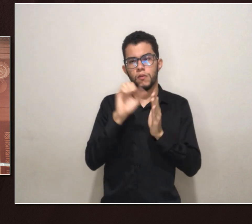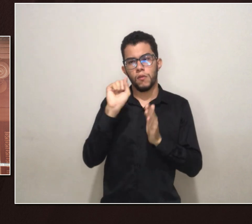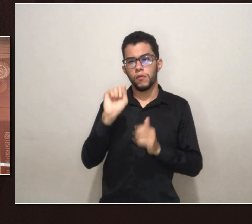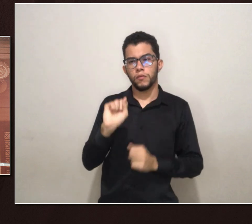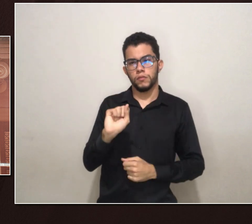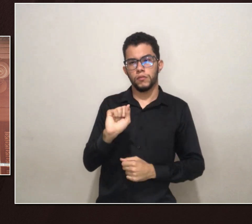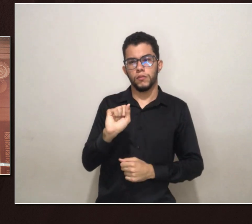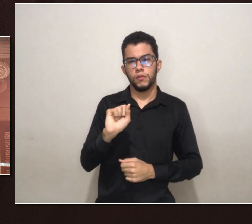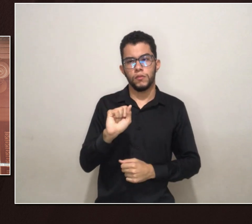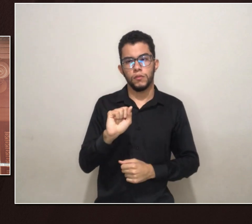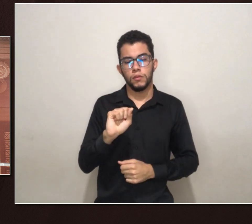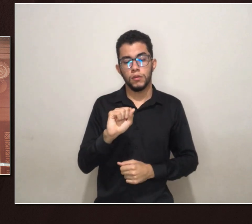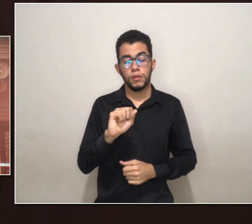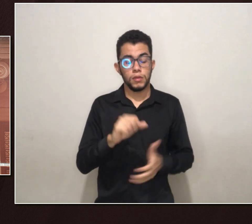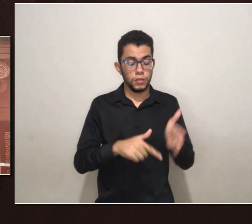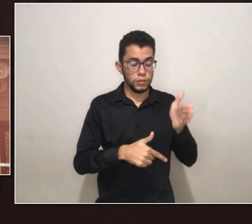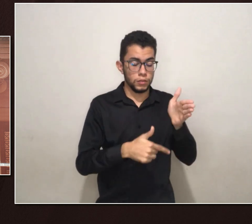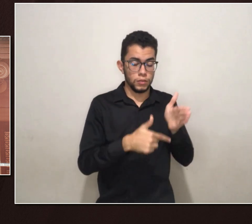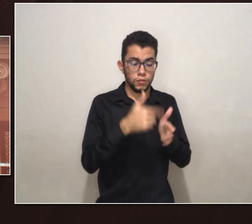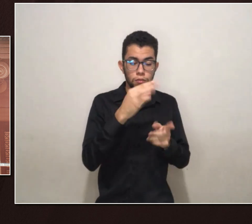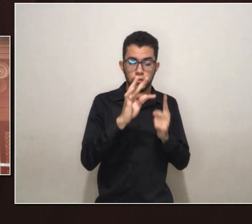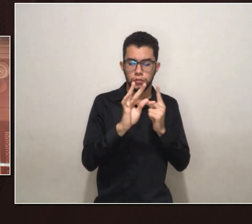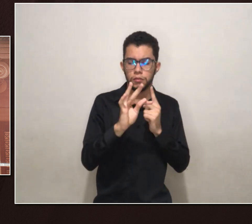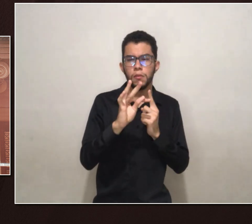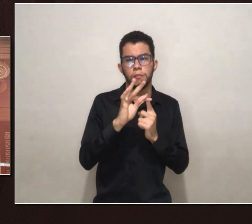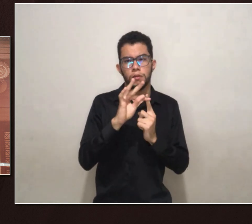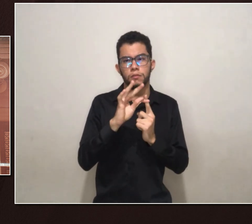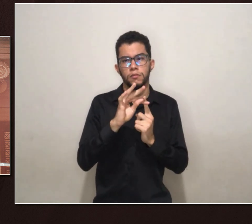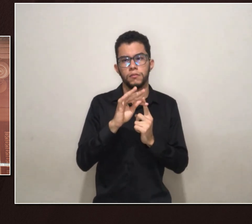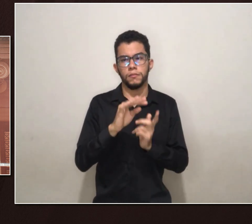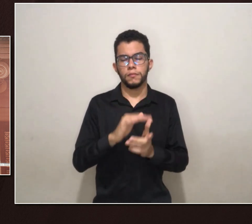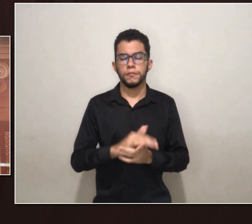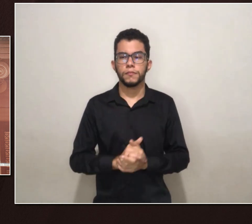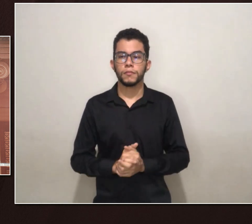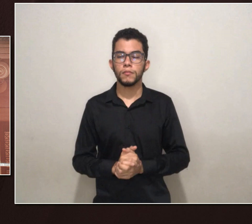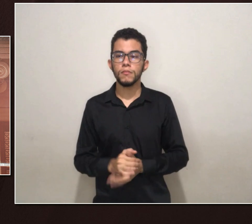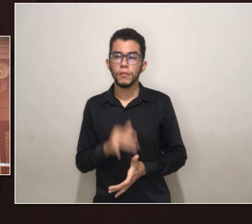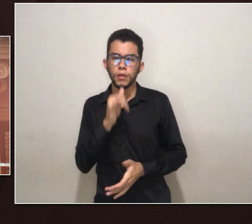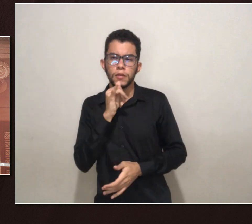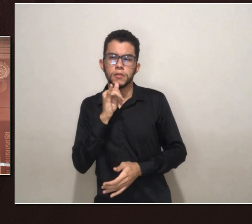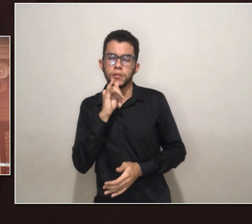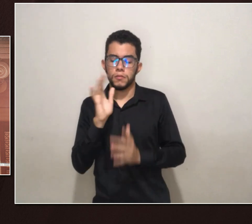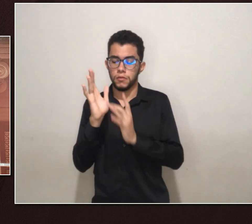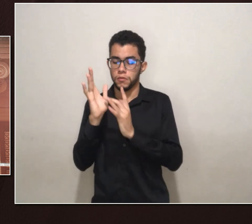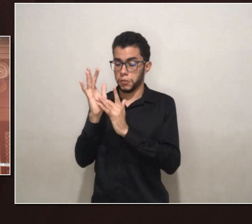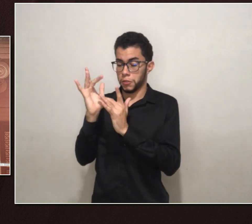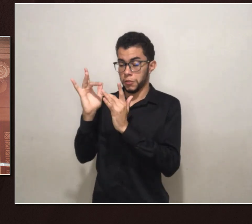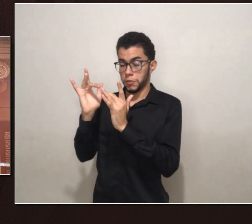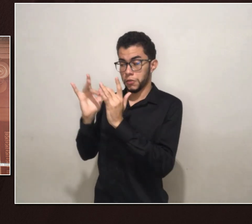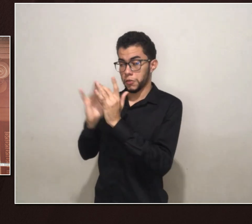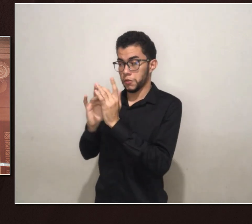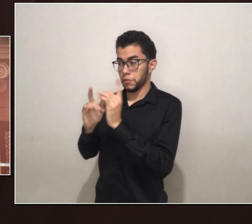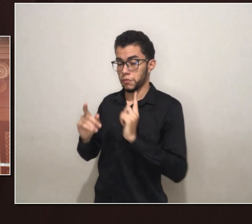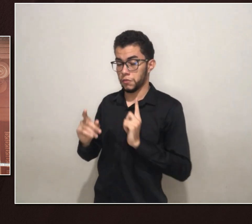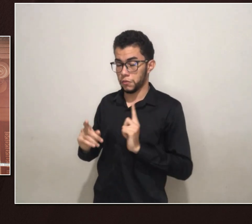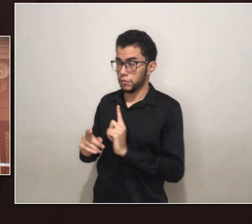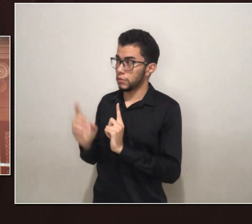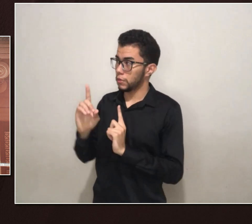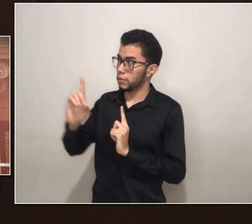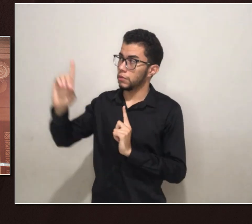Senhor Jesus, irmãos, o exemplo do Senhor Jesus de servir a Deus e servir os